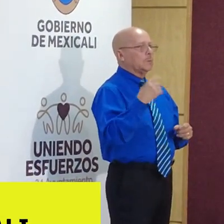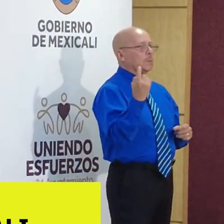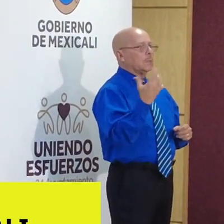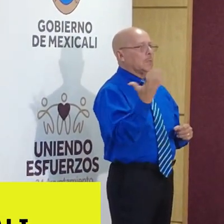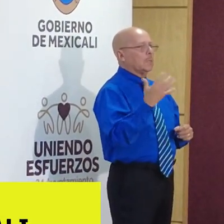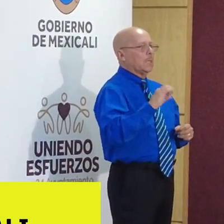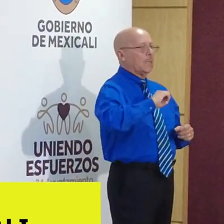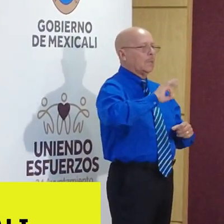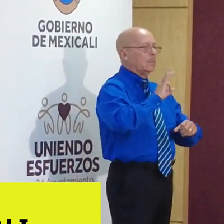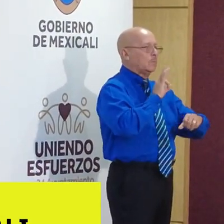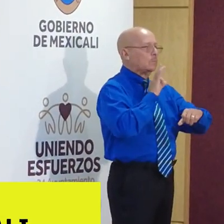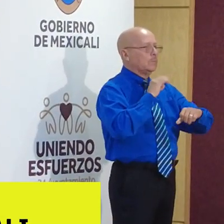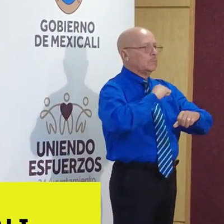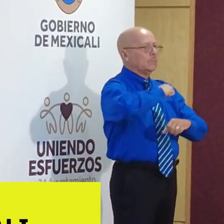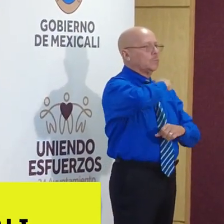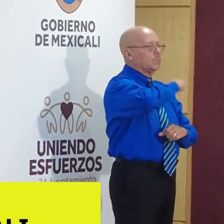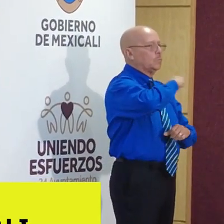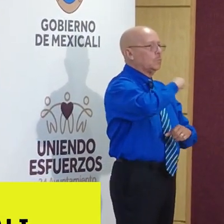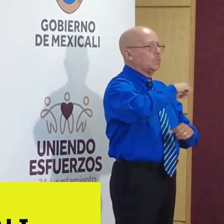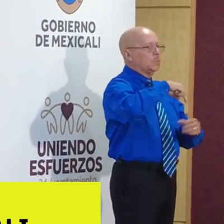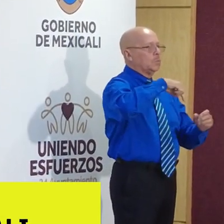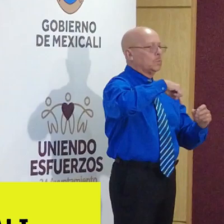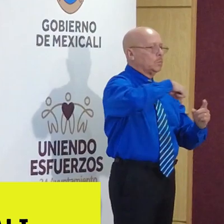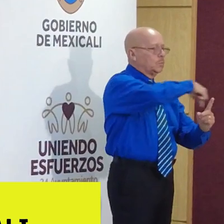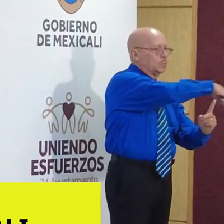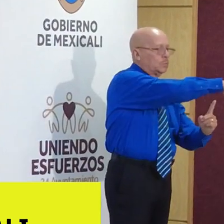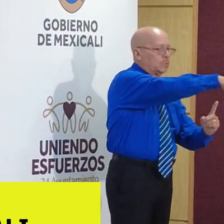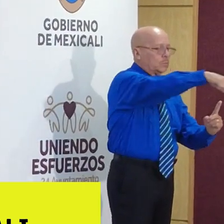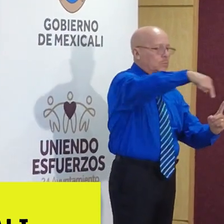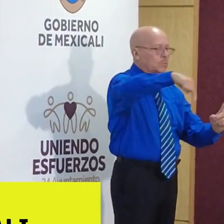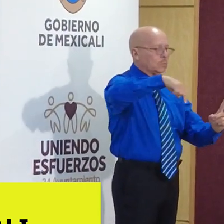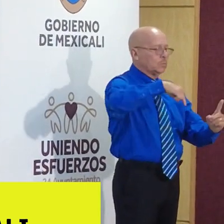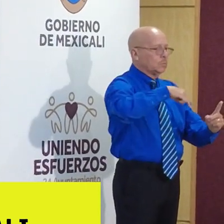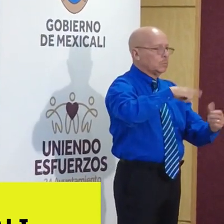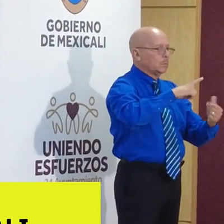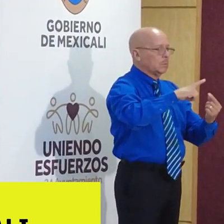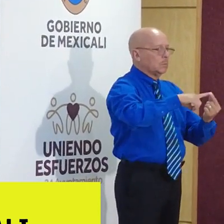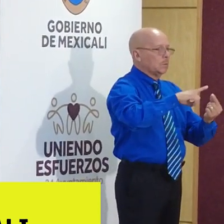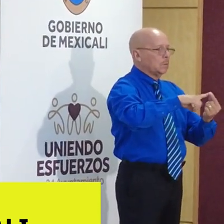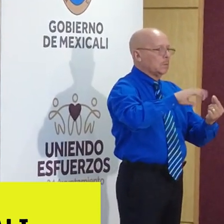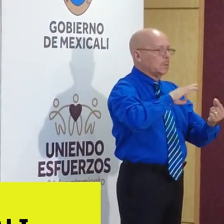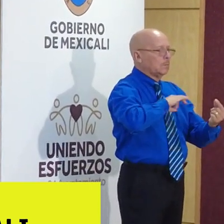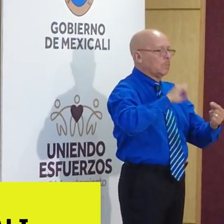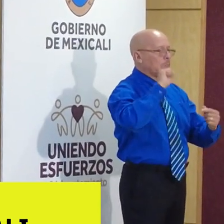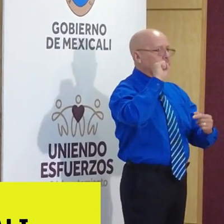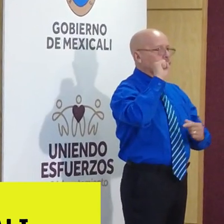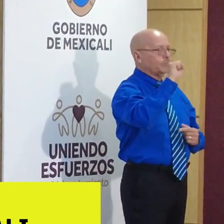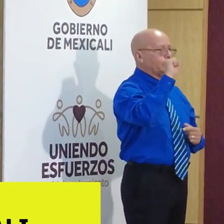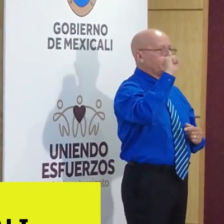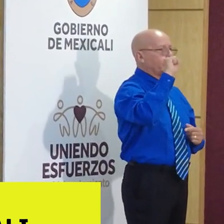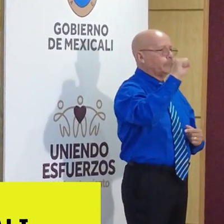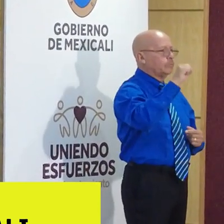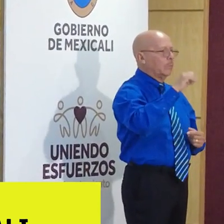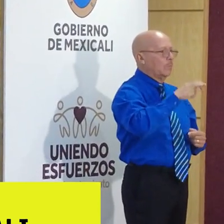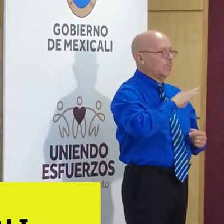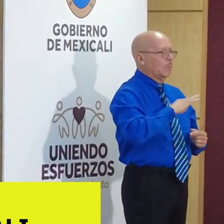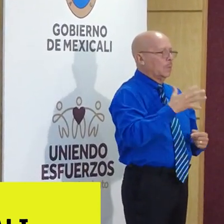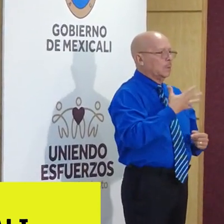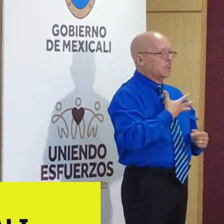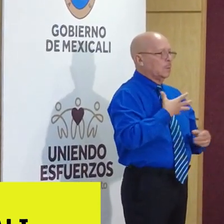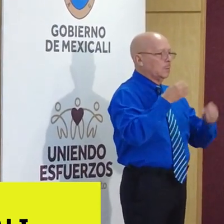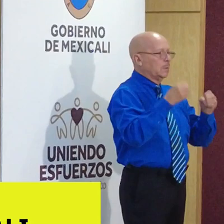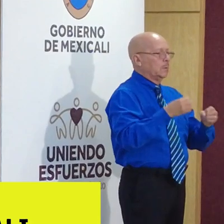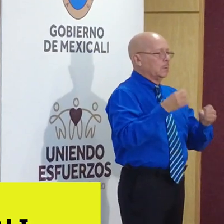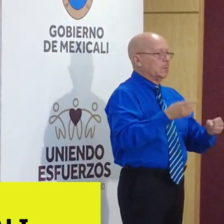y proteger los perímetros de seguridad para que quienes se manifiestan puedan tener la seguridad de que